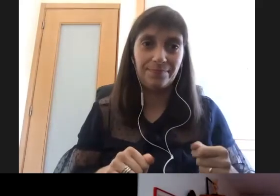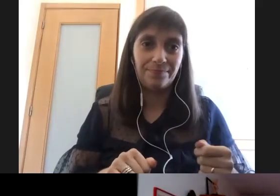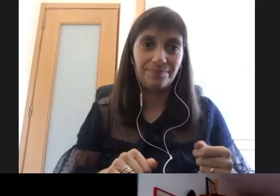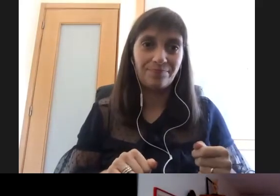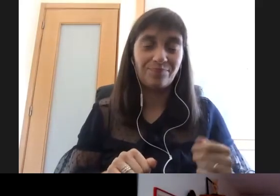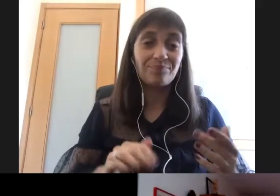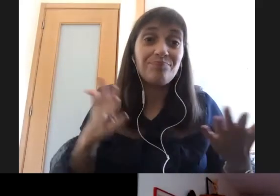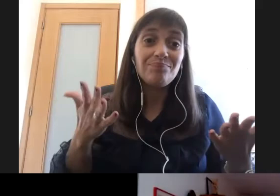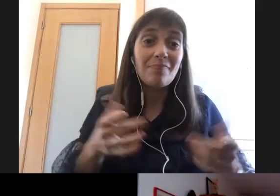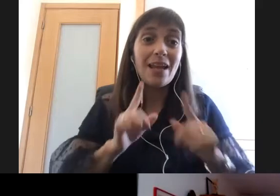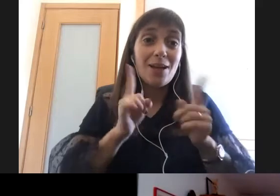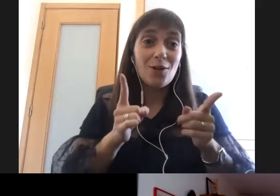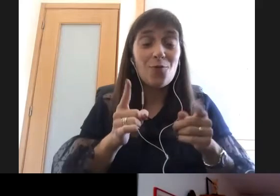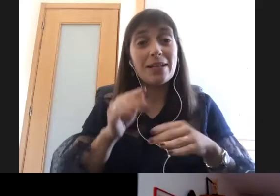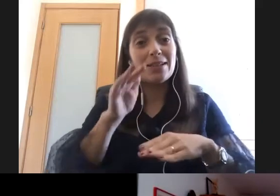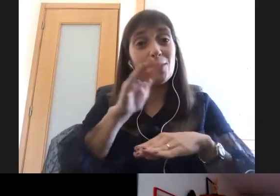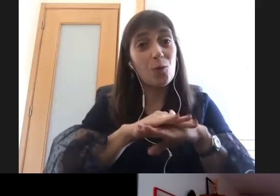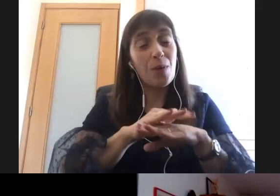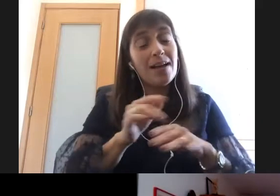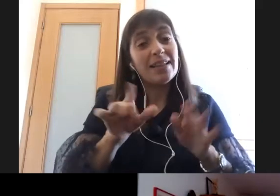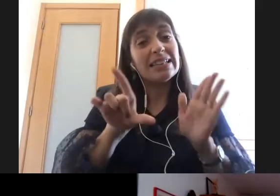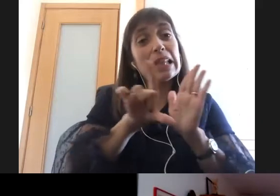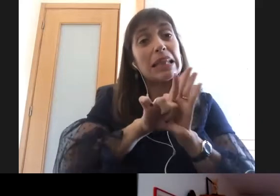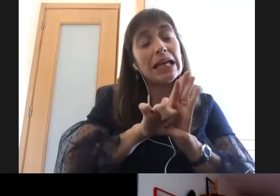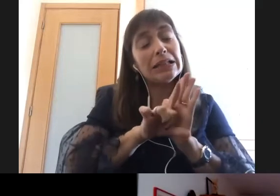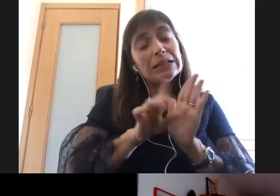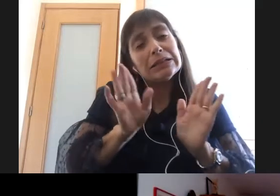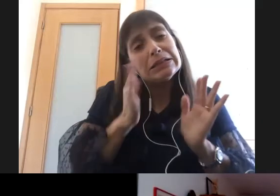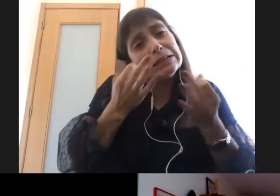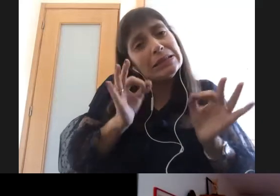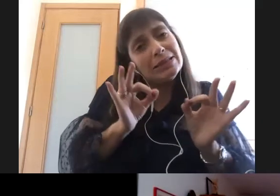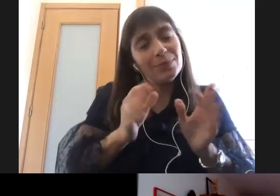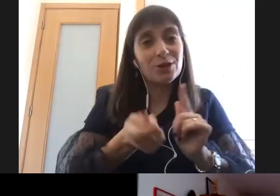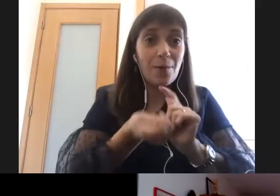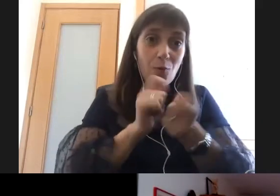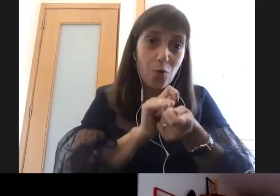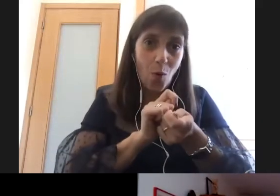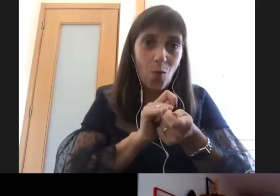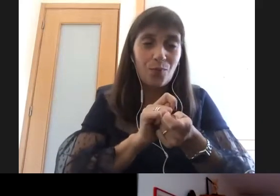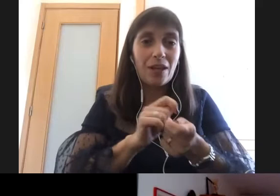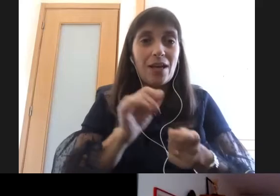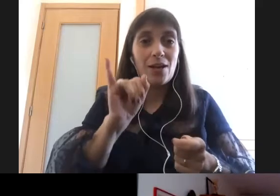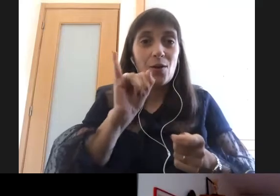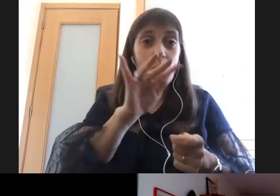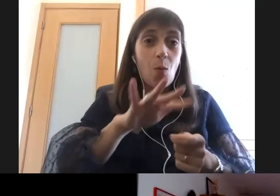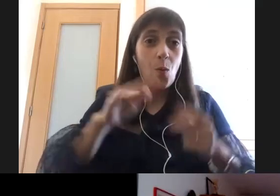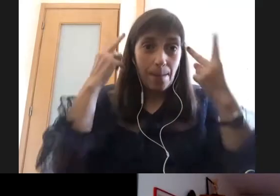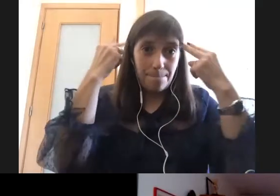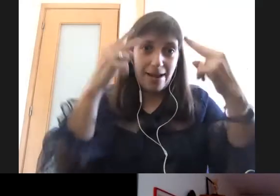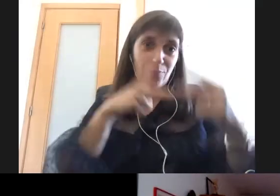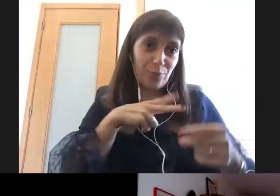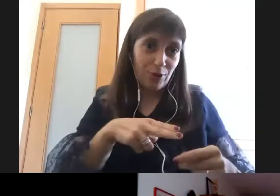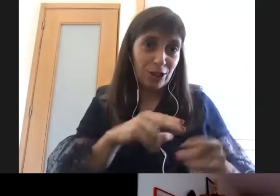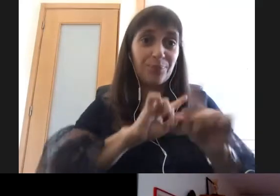nasce dessa discreta mudança legal do Império Português. Pois bem, em